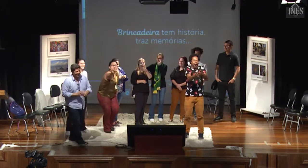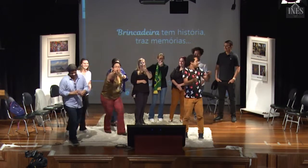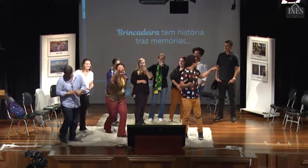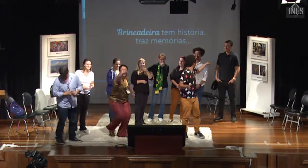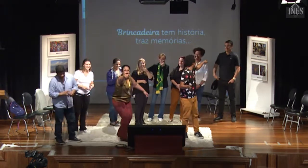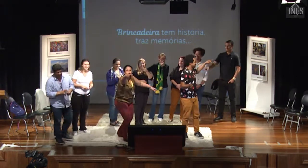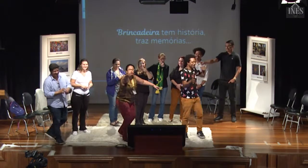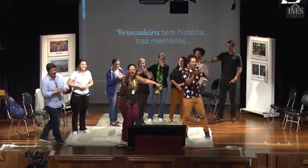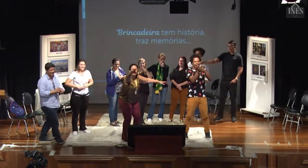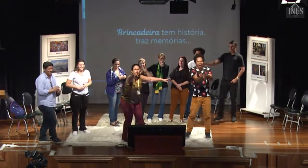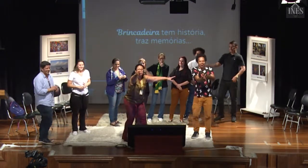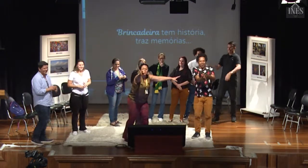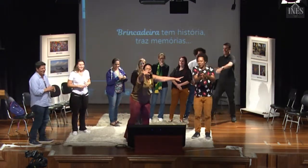Eu só segui o Carlos Eduardo.